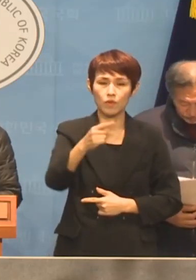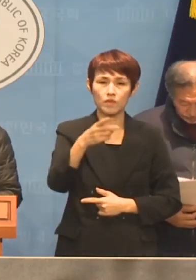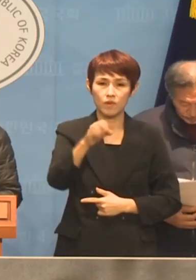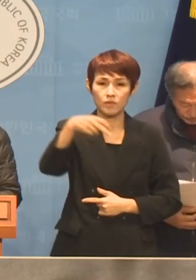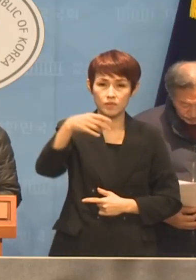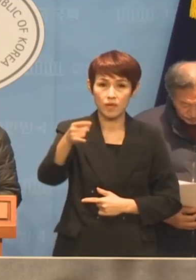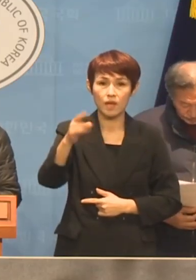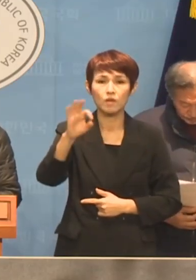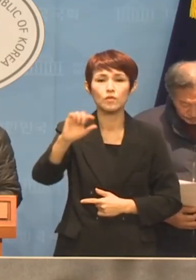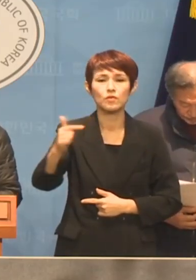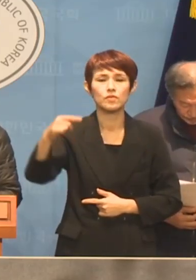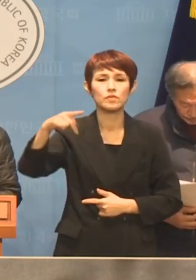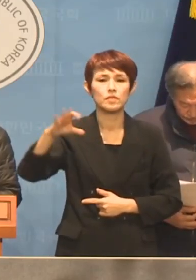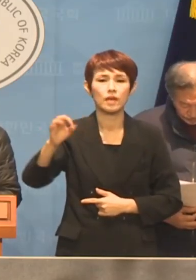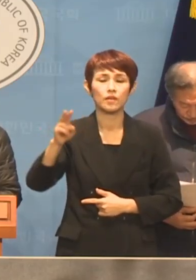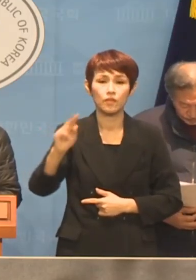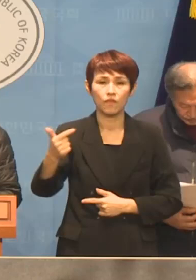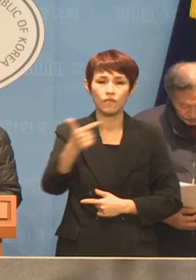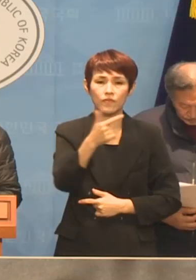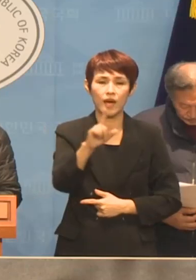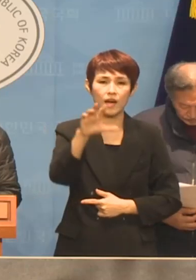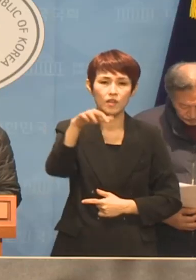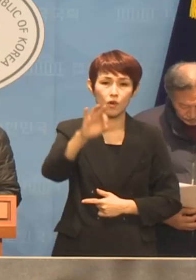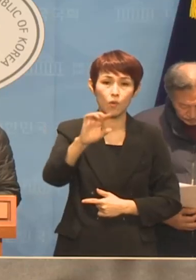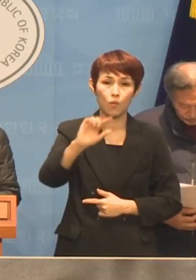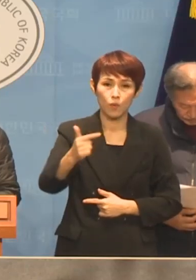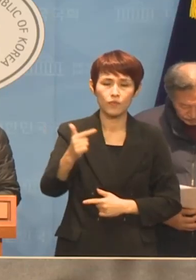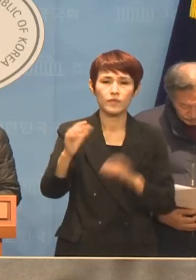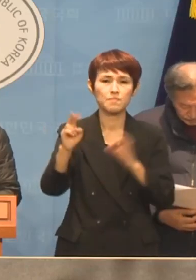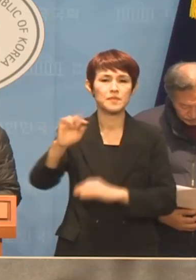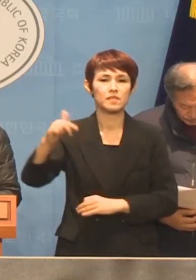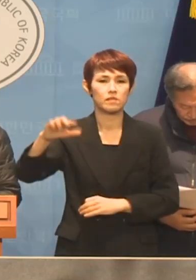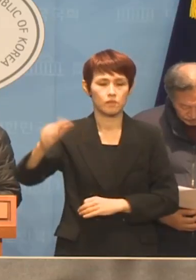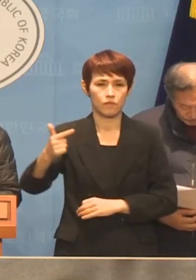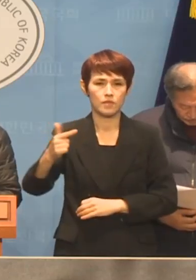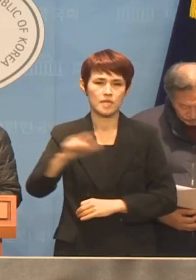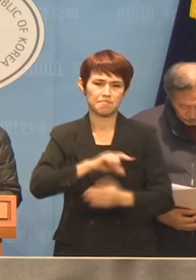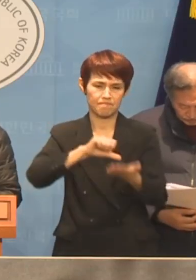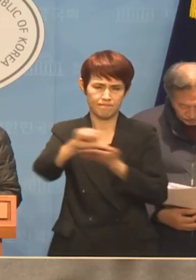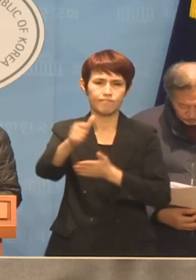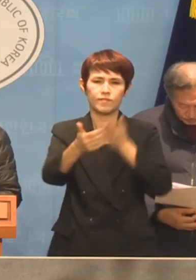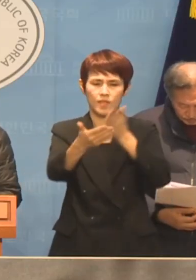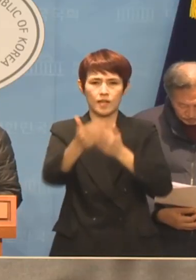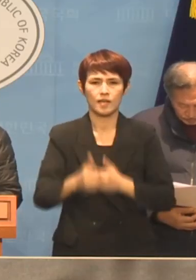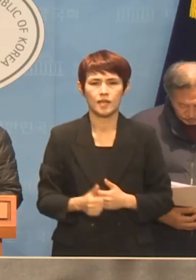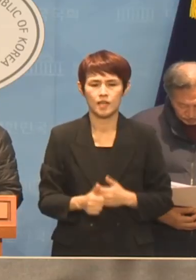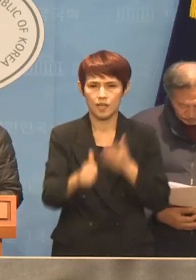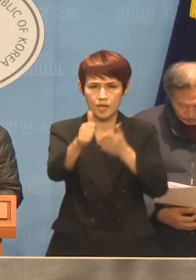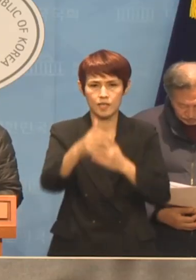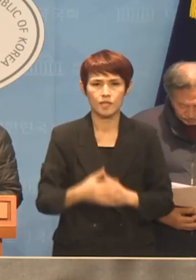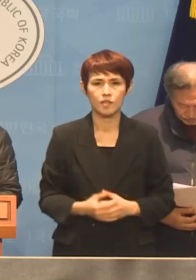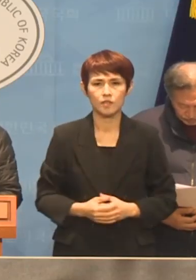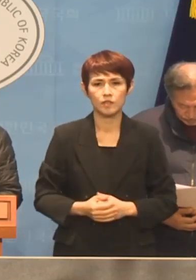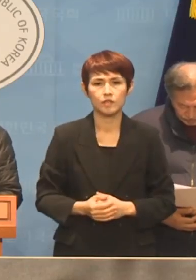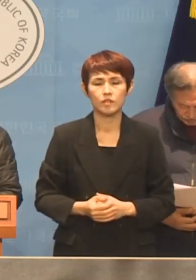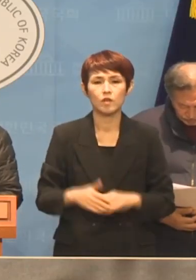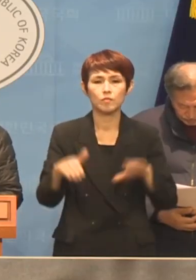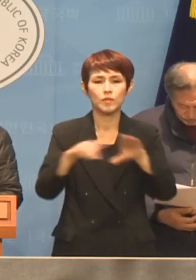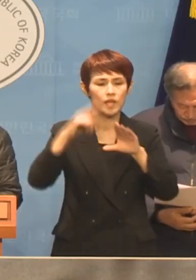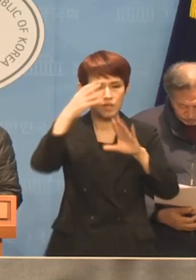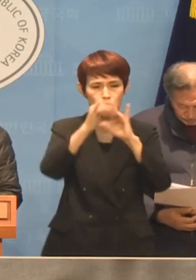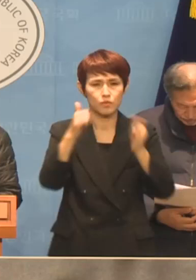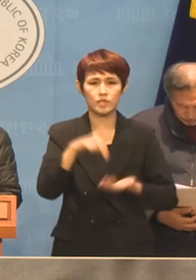윤상현, 나경원, 김민전의 제명을 요구한다. 윤석열 퇴진 예술행동과